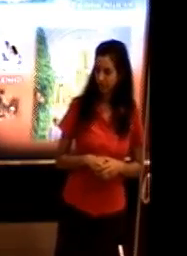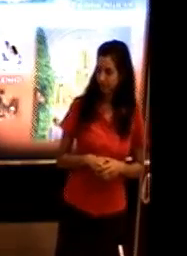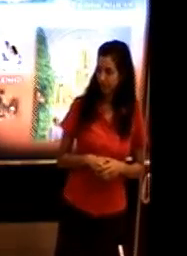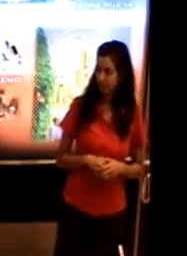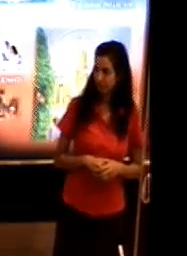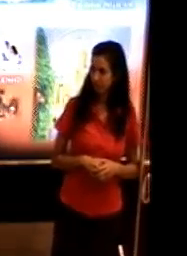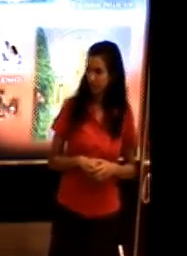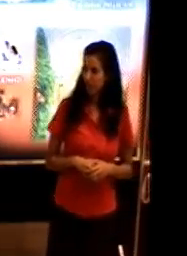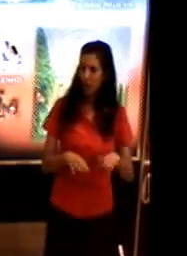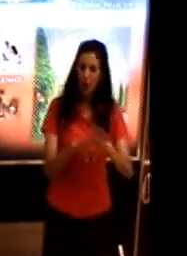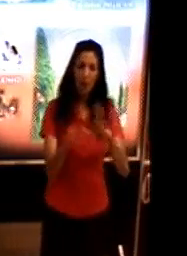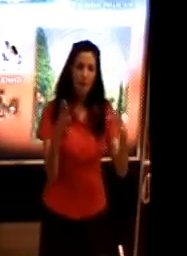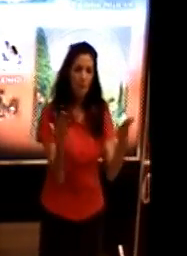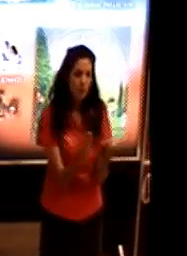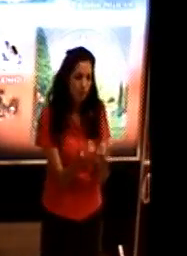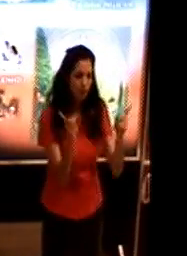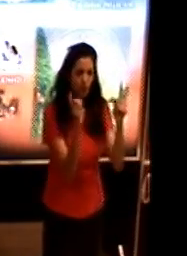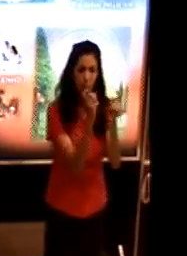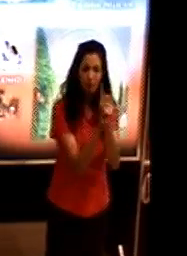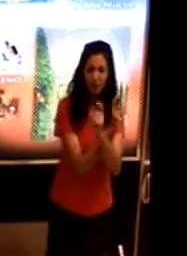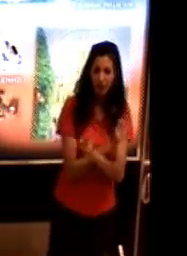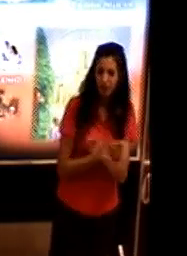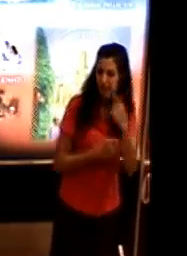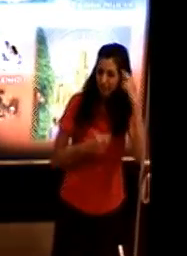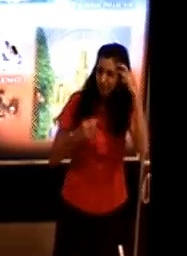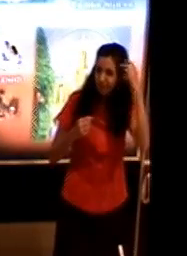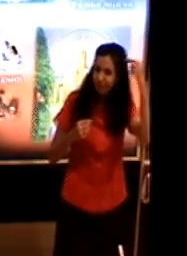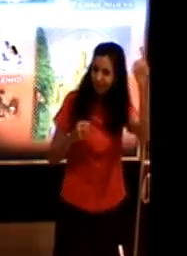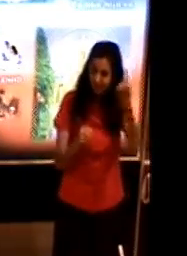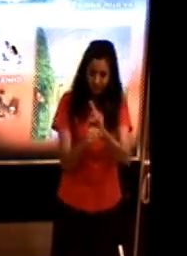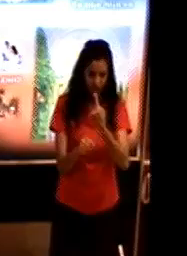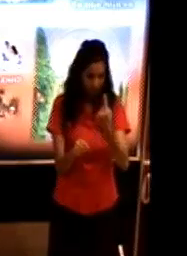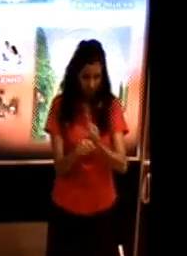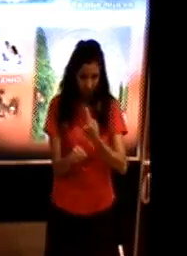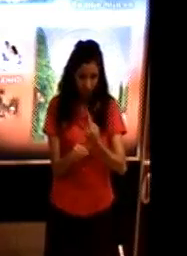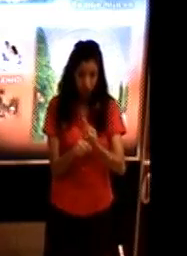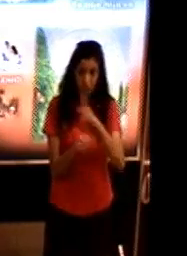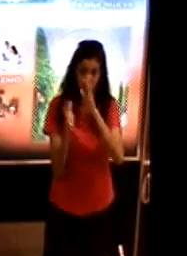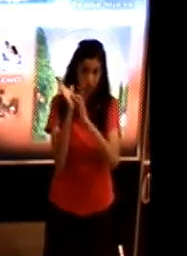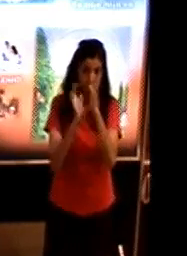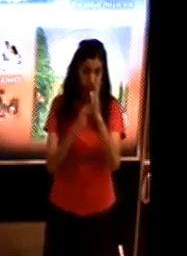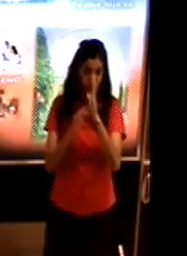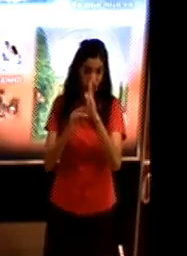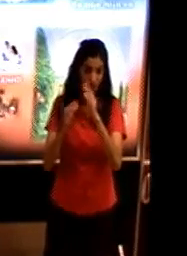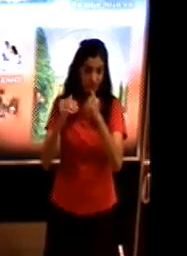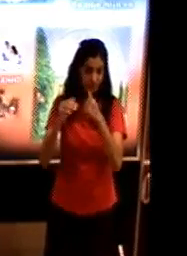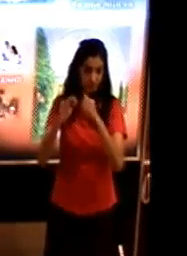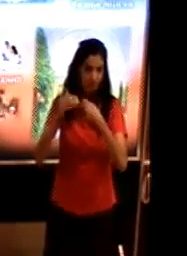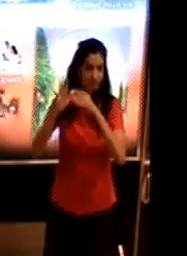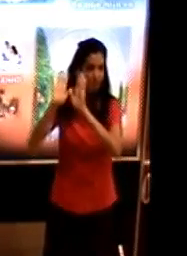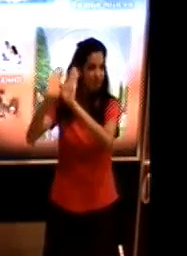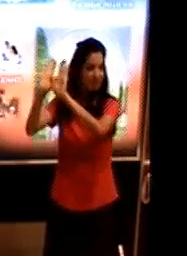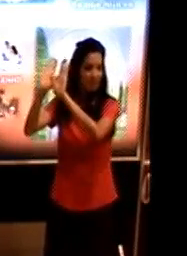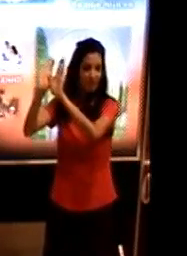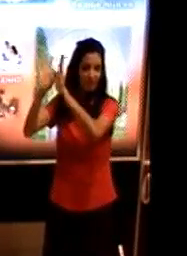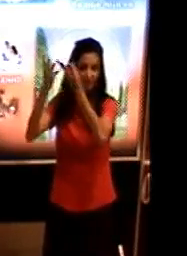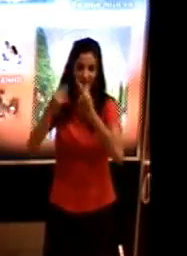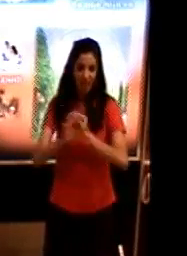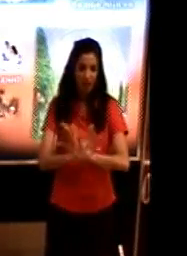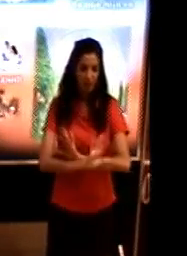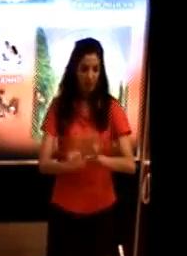mundo cuando Jesús deje de interceder, hermanos. Va más allá de nuestros sentidos y nuestra